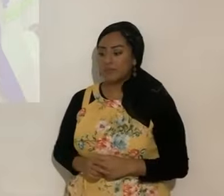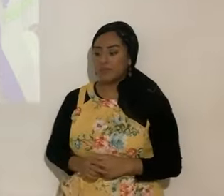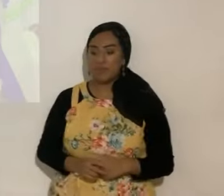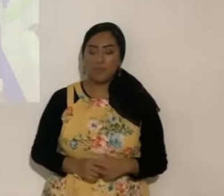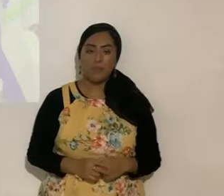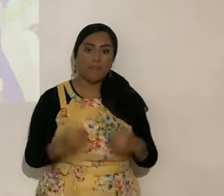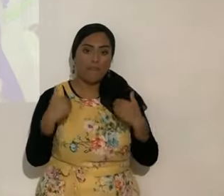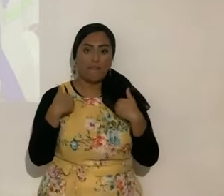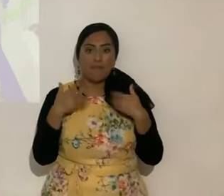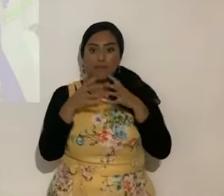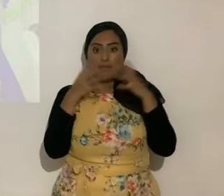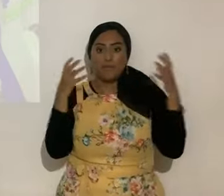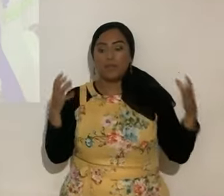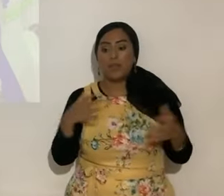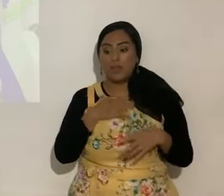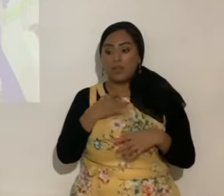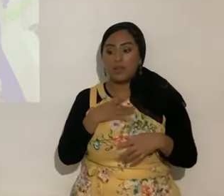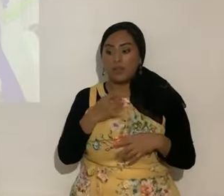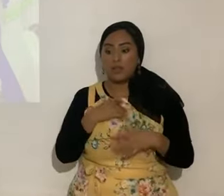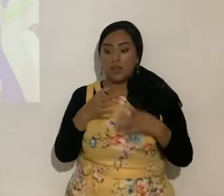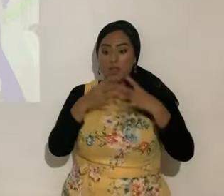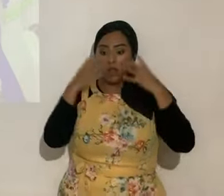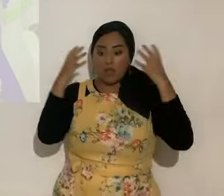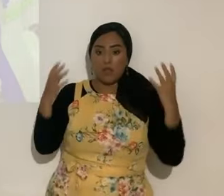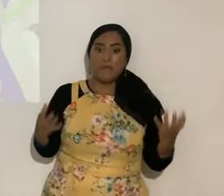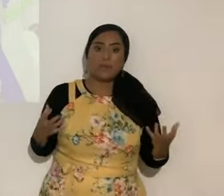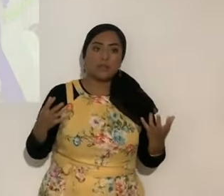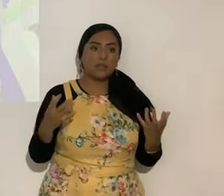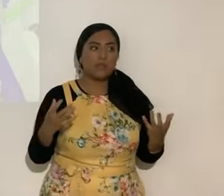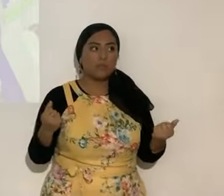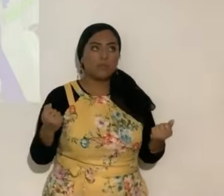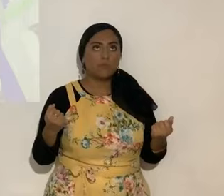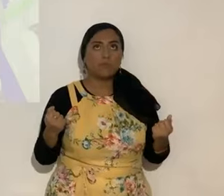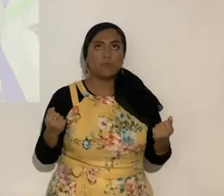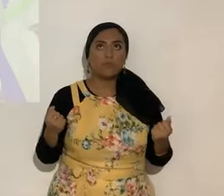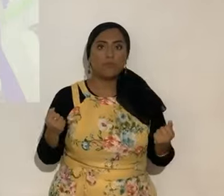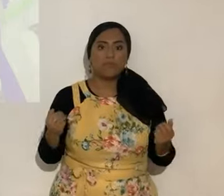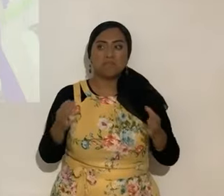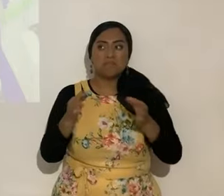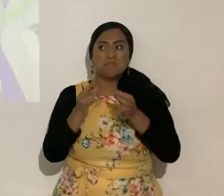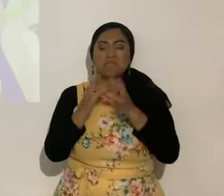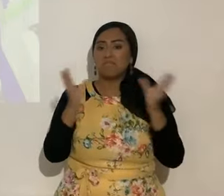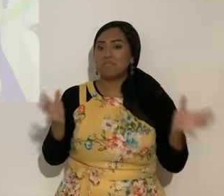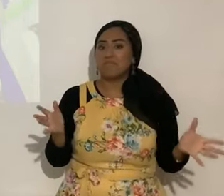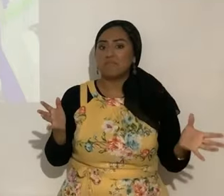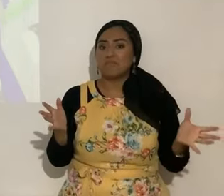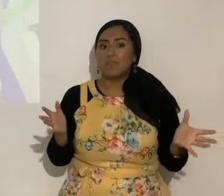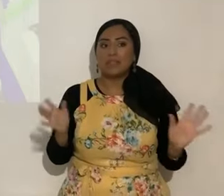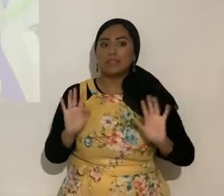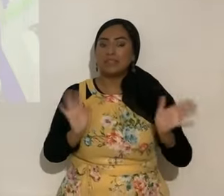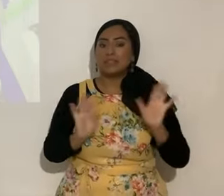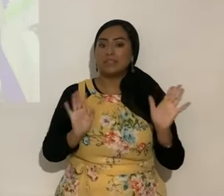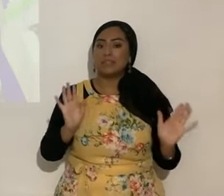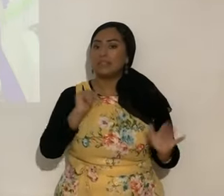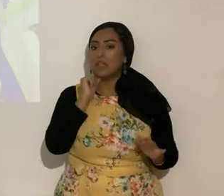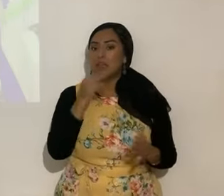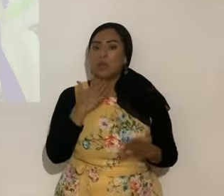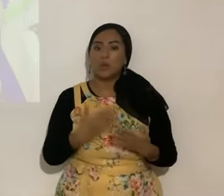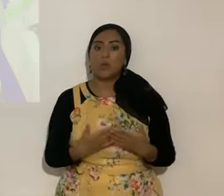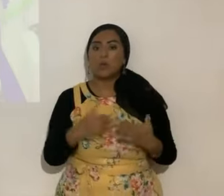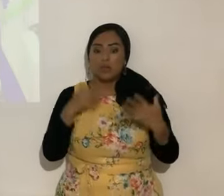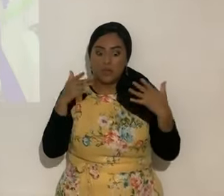tener demasiado interés, por lo que, es muy vulnerable, tampoco es muy bueno, no